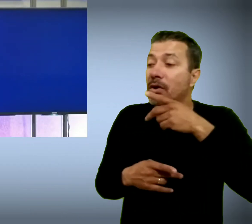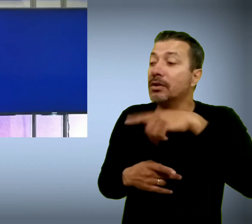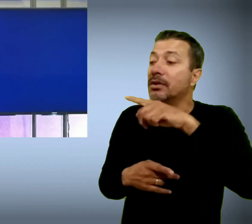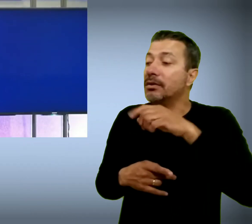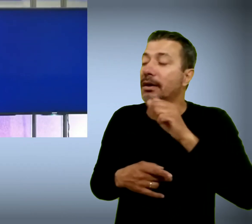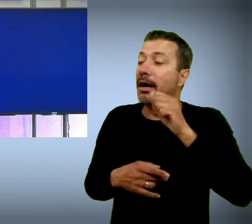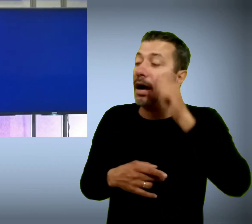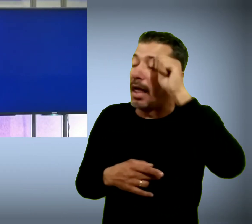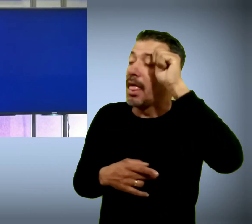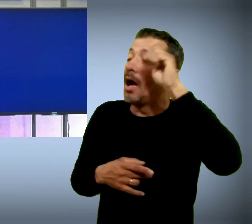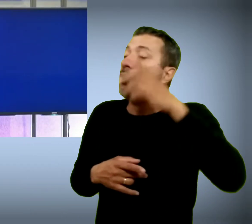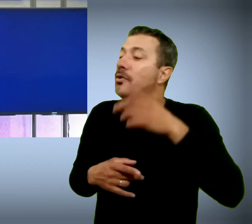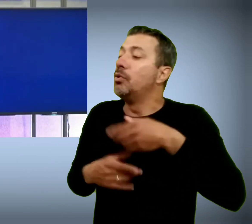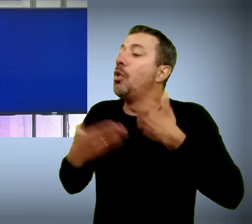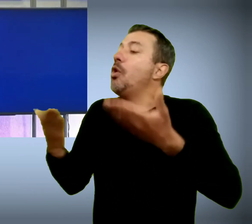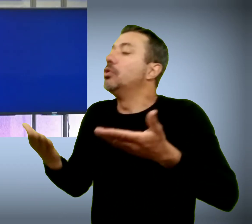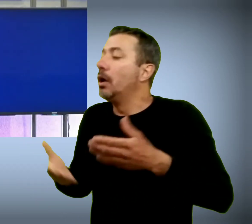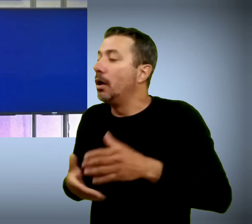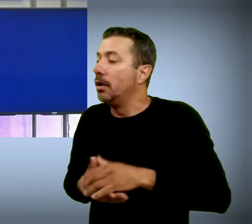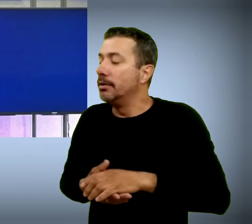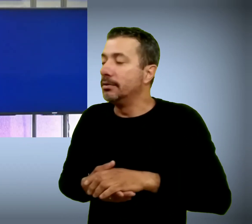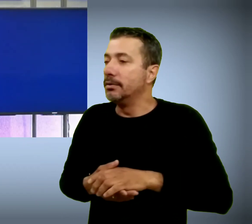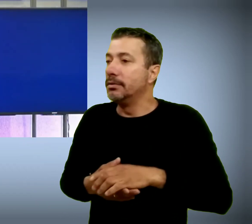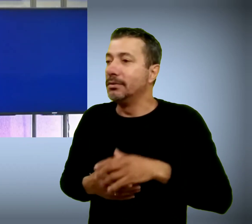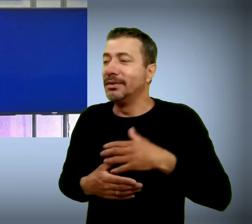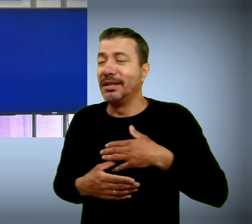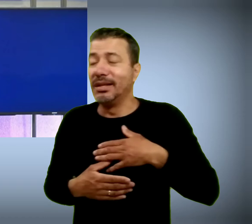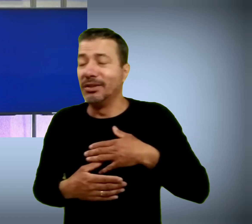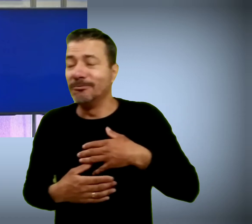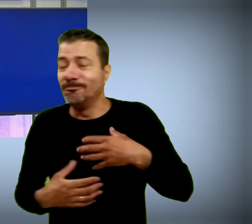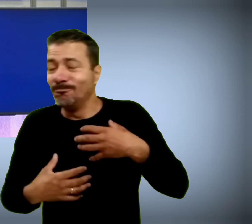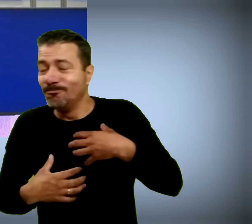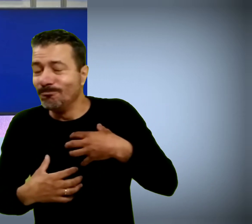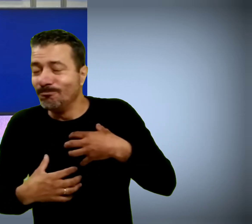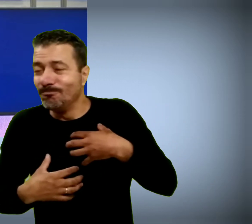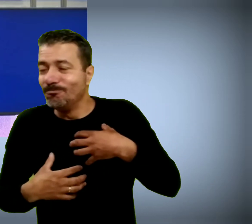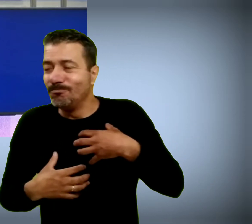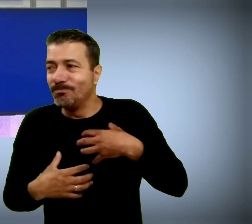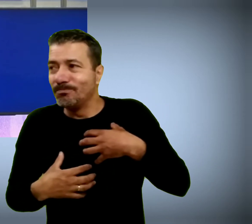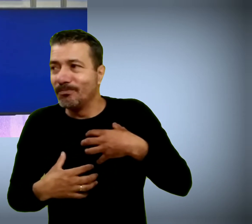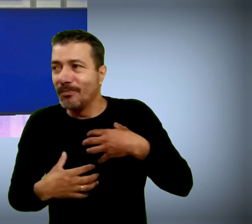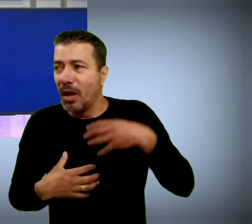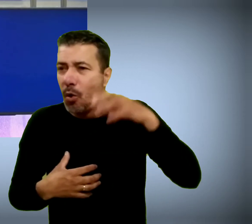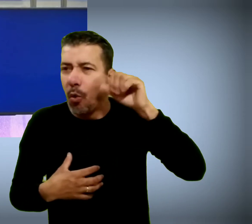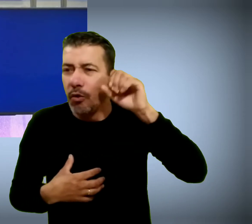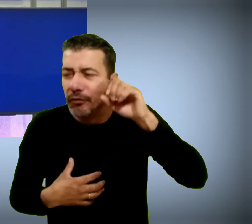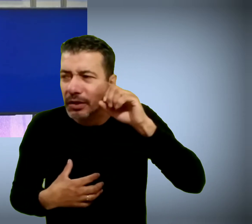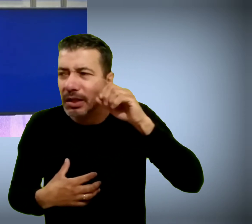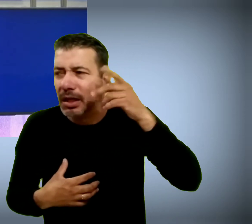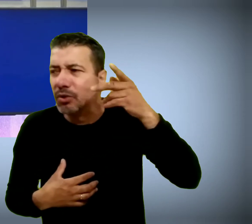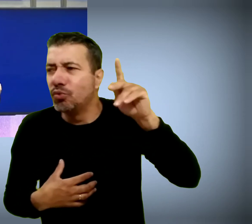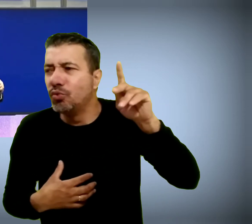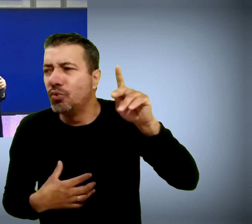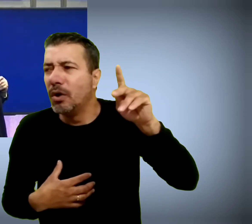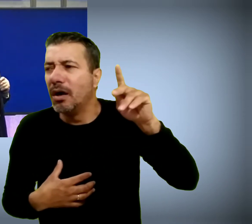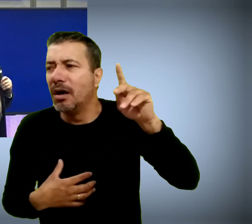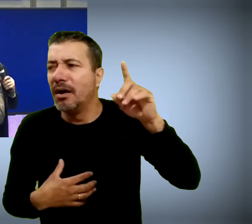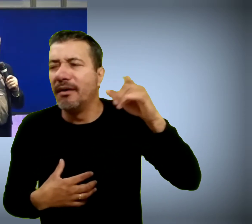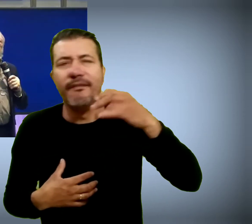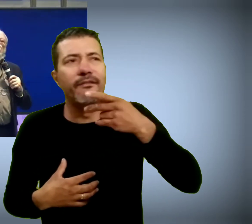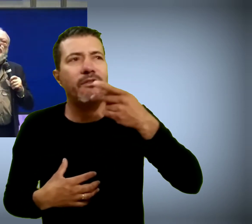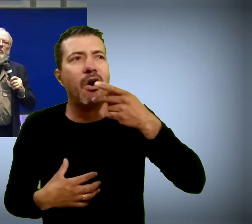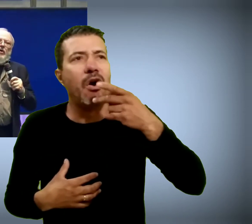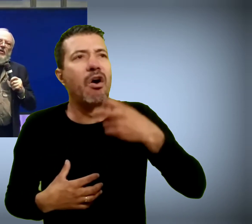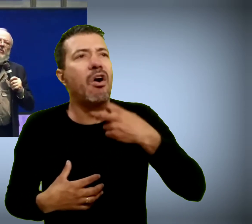Senhor Deus a Adão e lhe disse, onde estás? E ele disse, ouvi a tua voz soar no jardim e temi, tive medo. Sabe